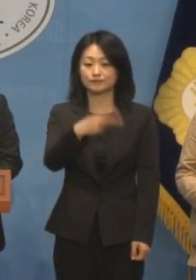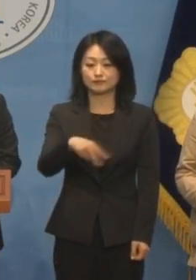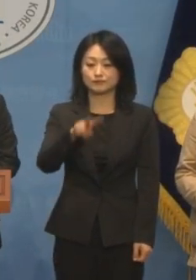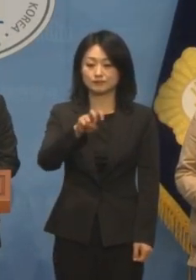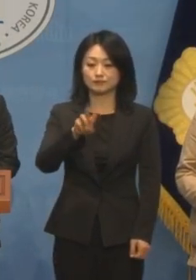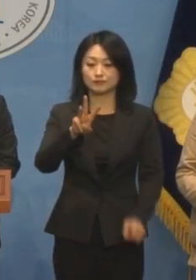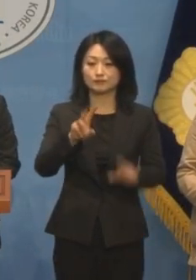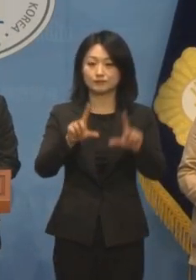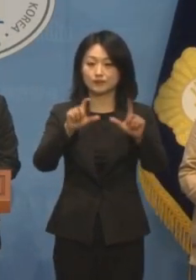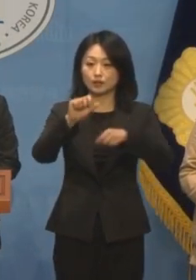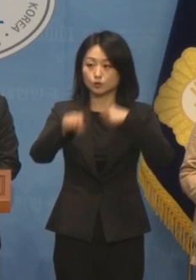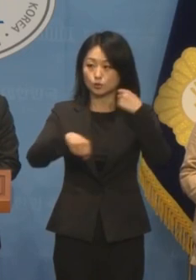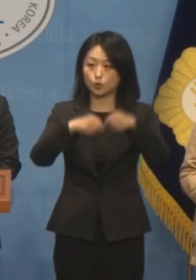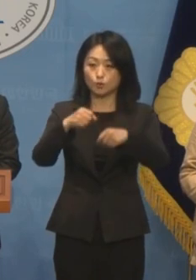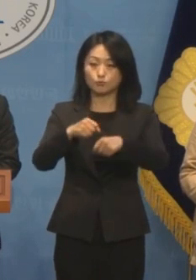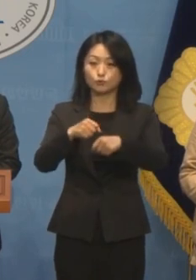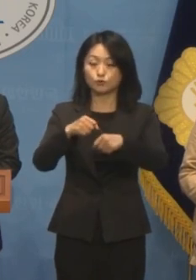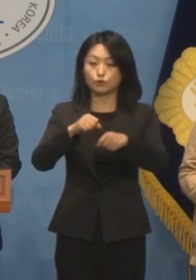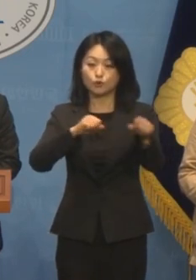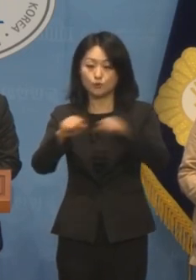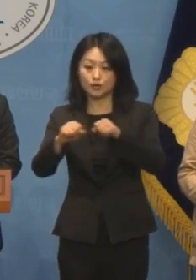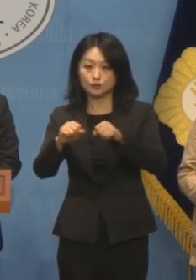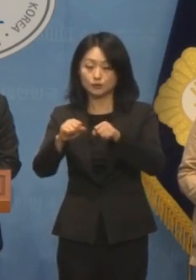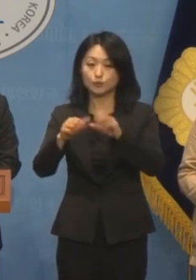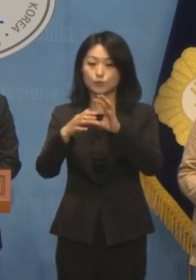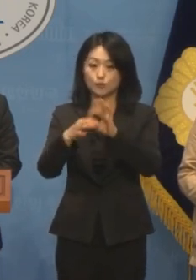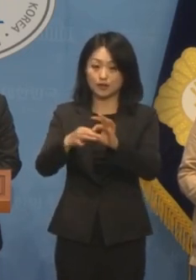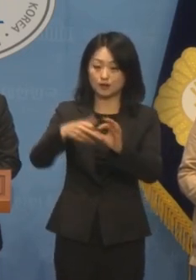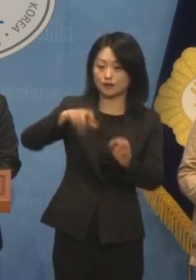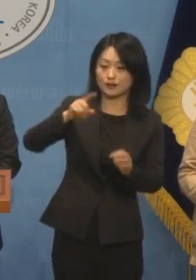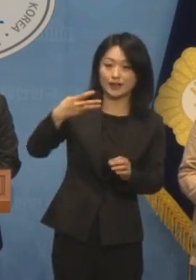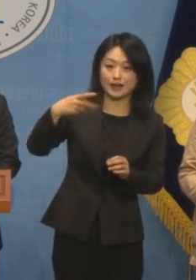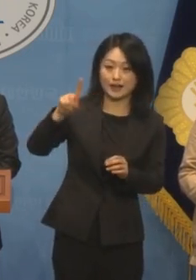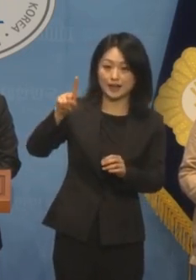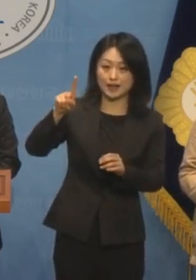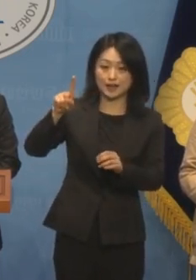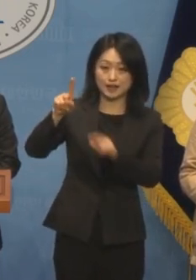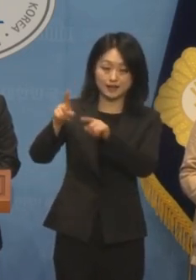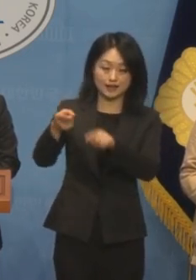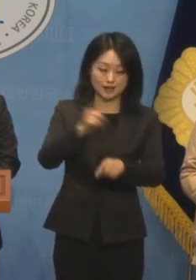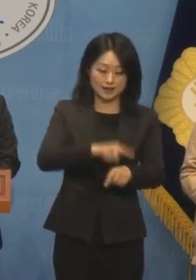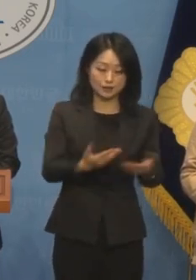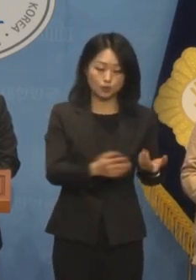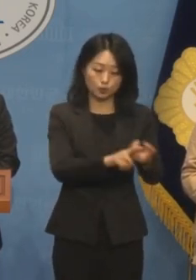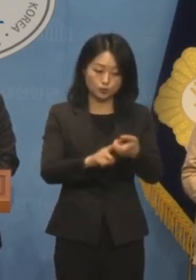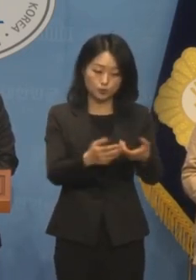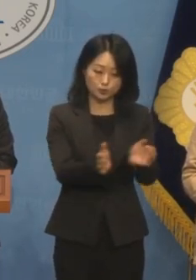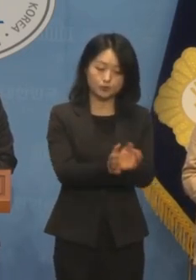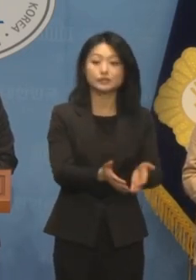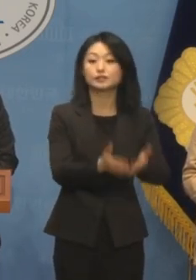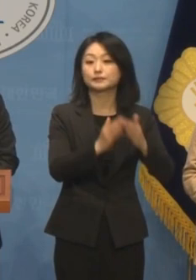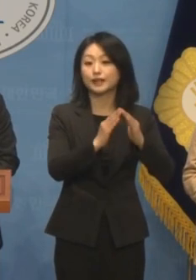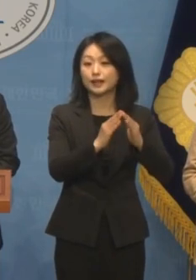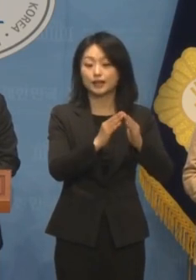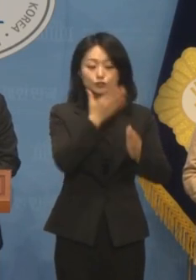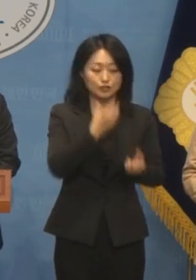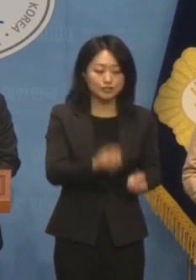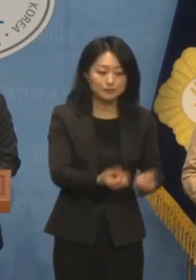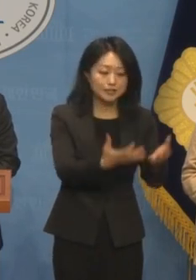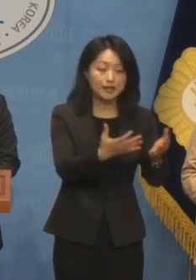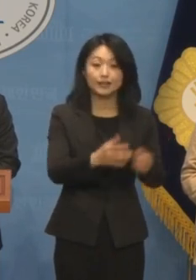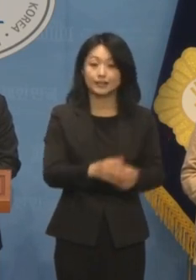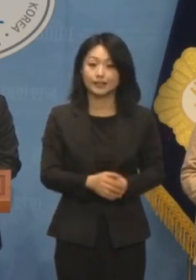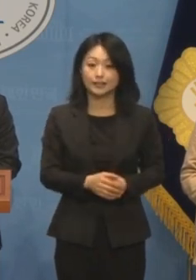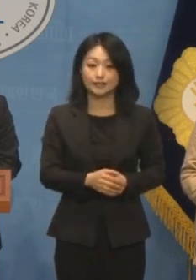2023년 동물권 행동 카라의 노조가 설립되었습니다. 먼저 축하의 말씀을 드리고 싶습니다. 시민단체